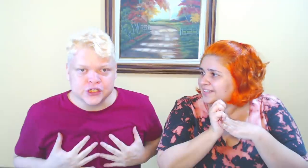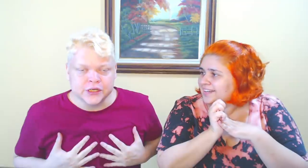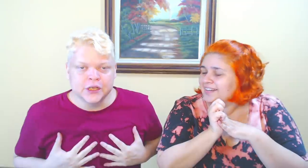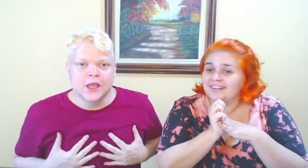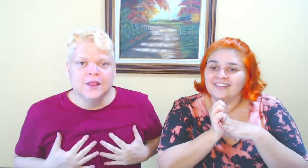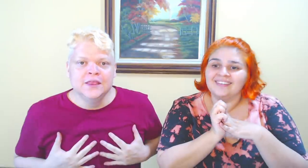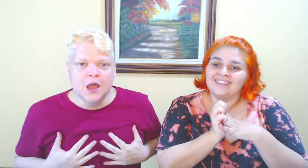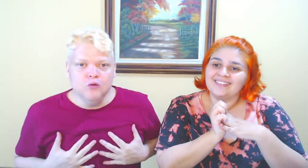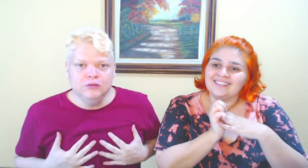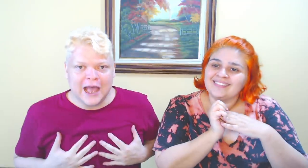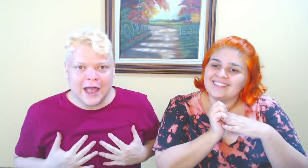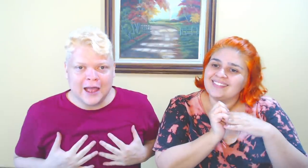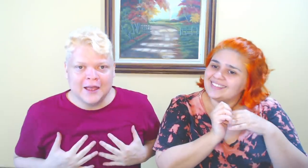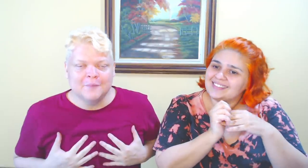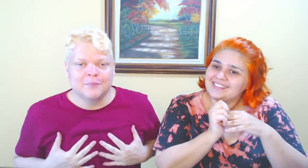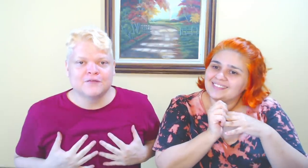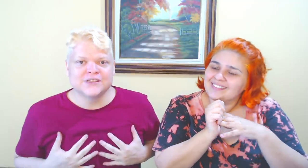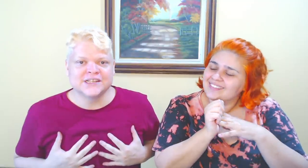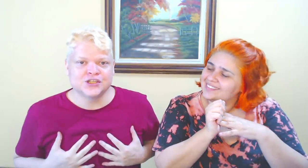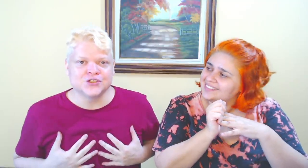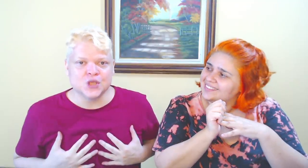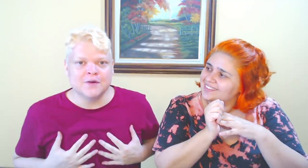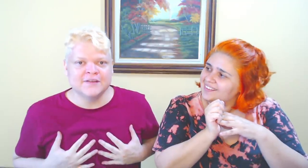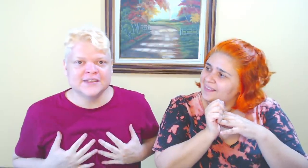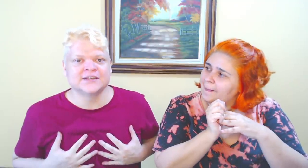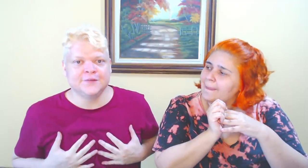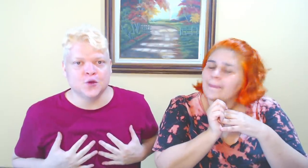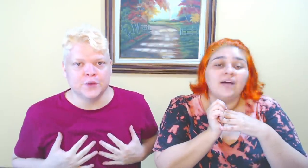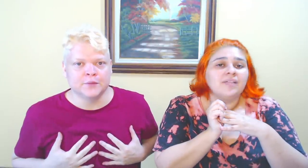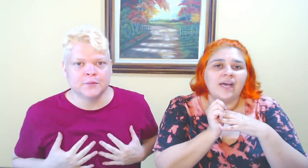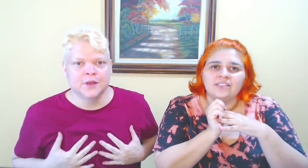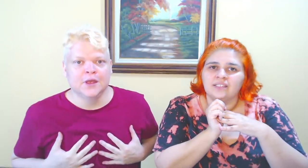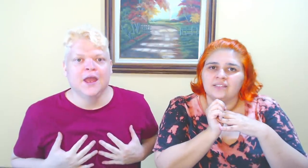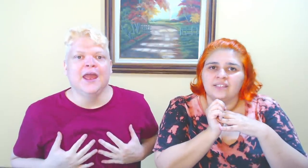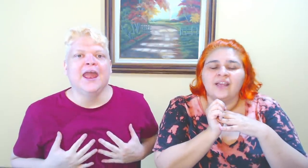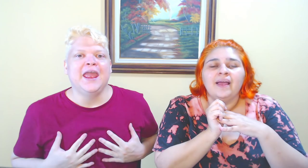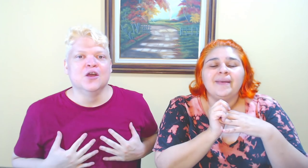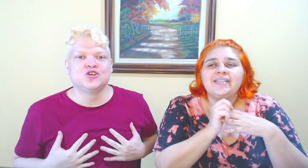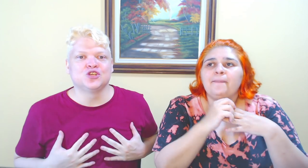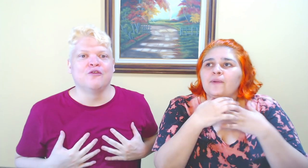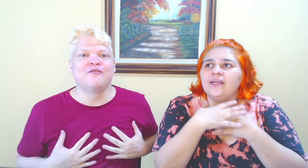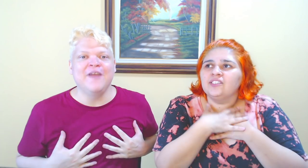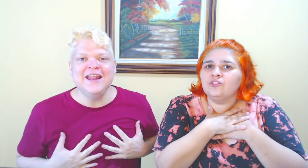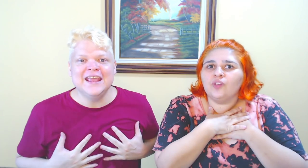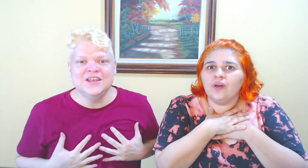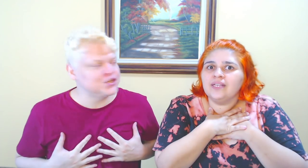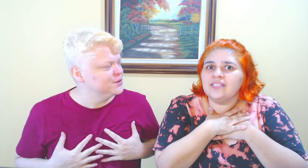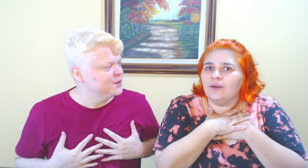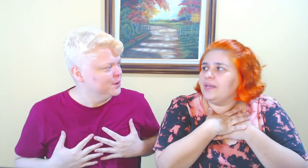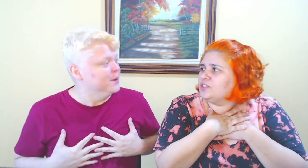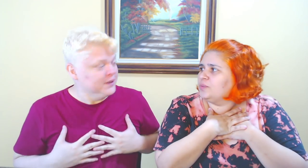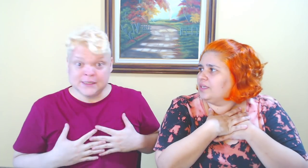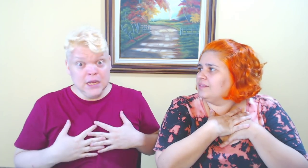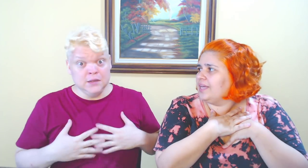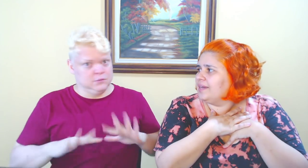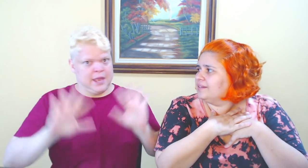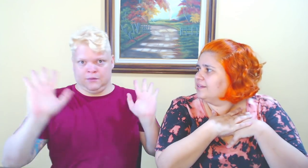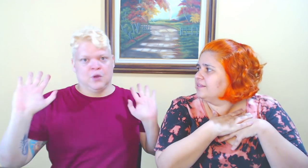Não dá para você assistir só uma vez esse filme Não dá, gente Mas é por uma questão de coração mesmo Que não dá Sim, não é